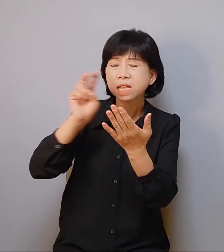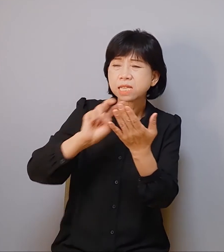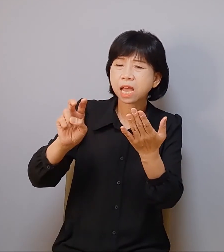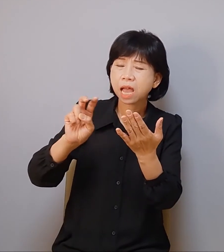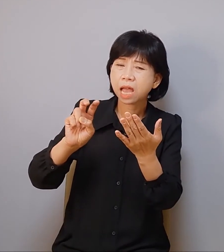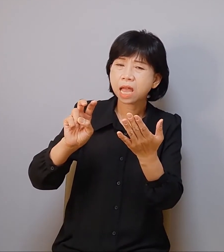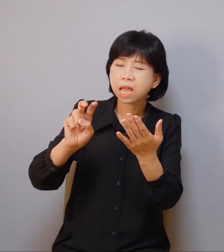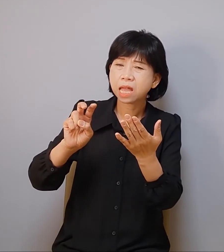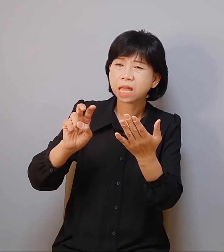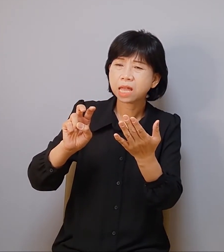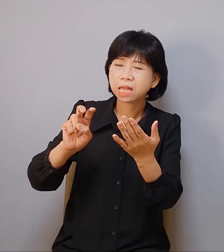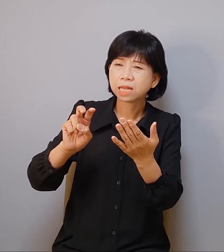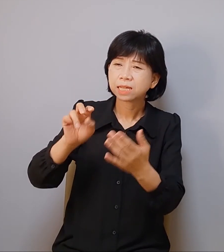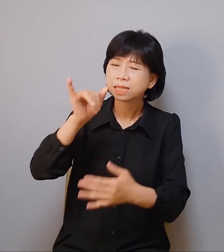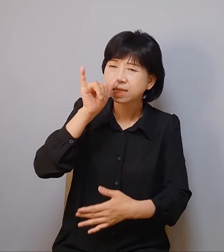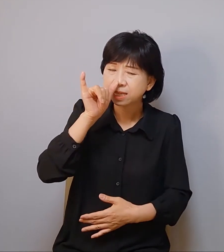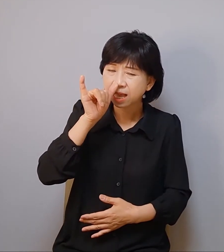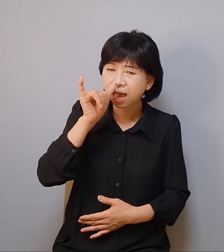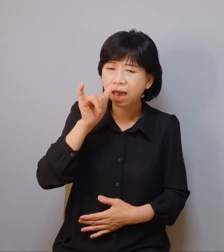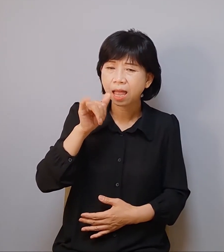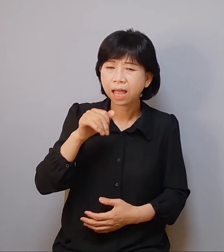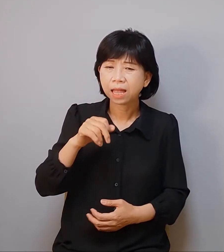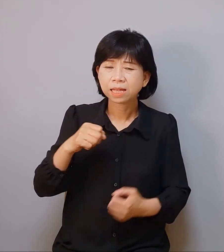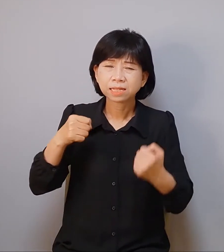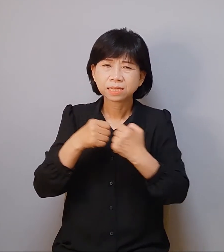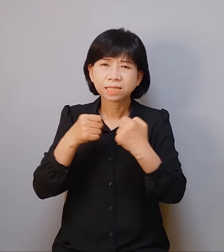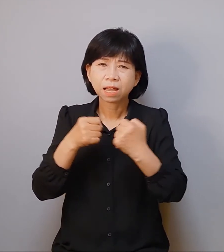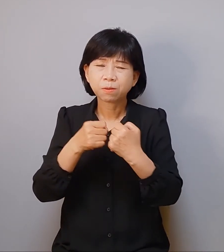나오는지 자녀들이 알겠죠?